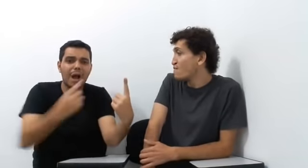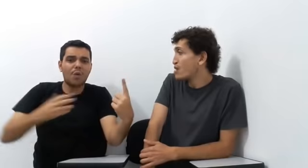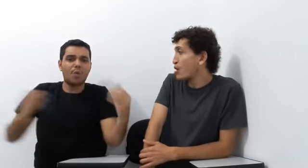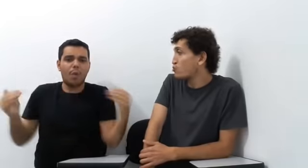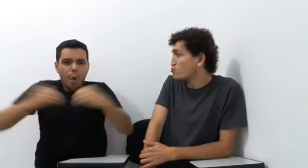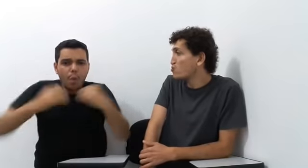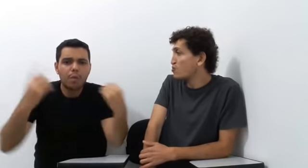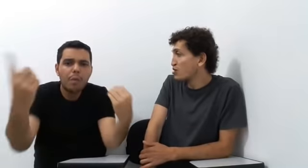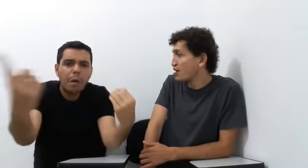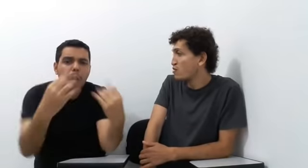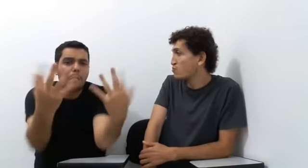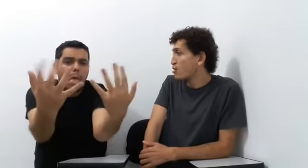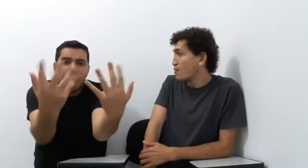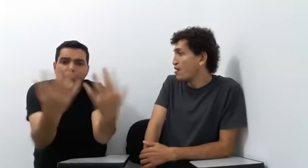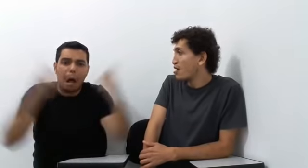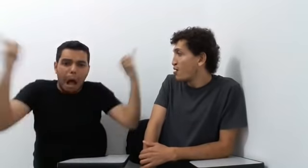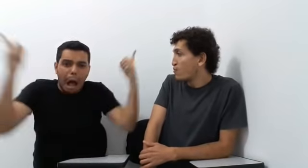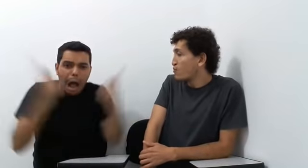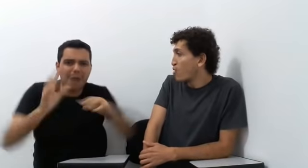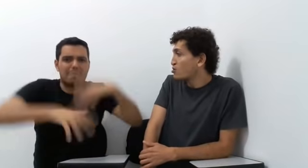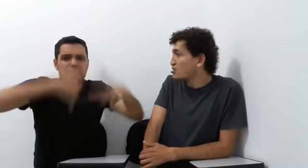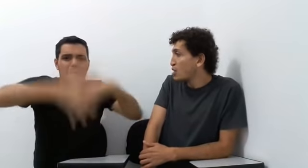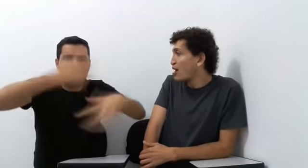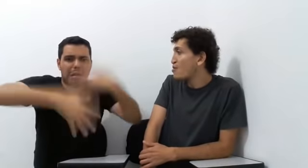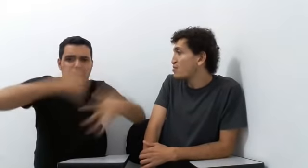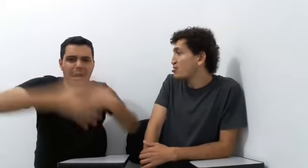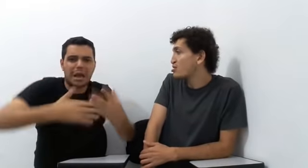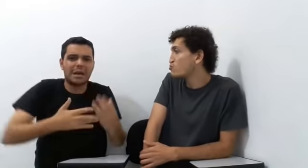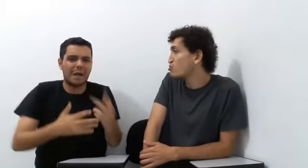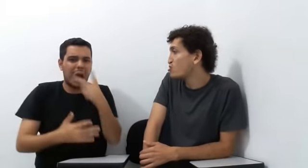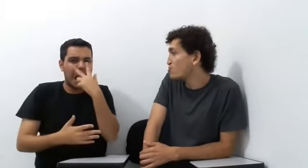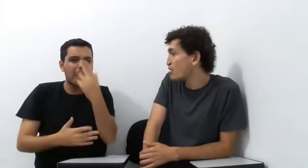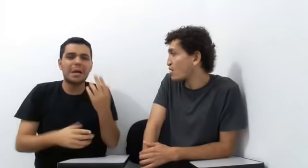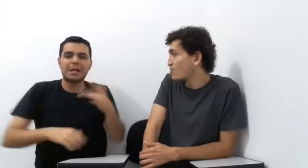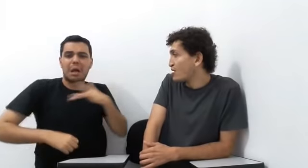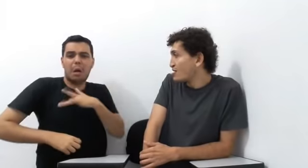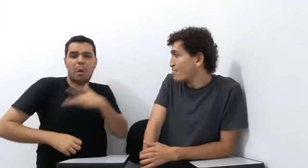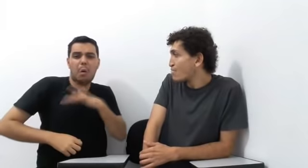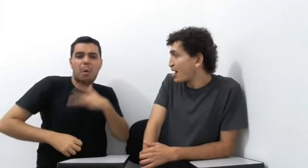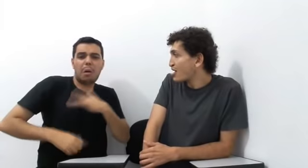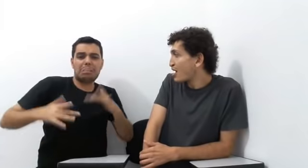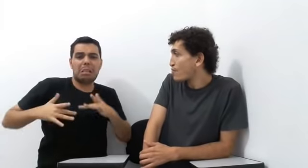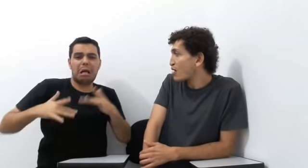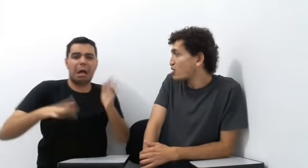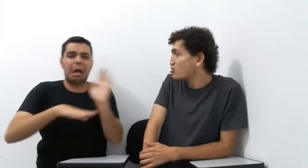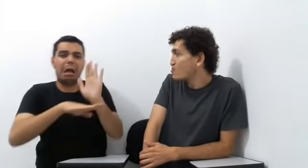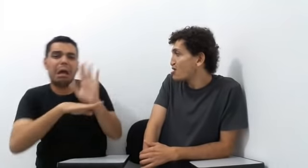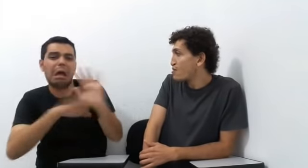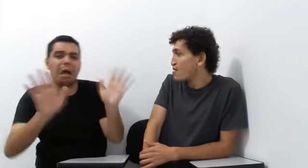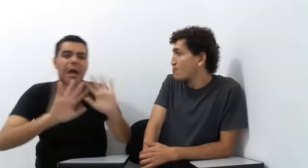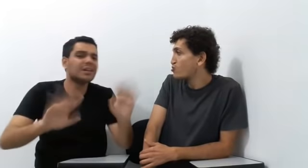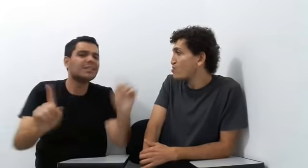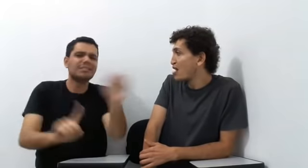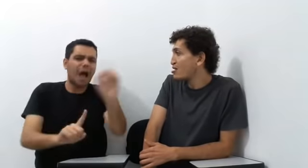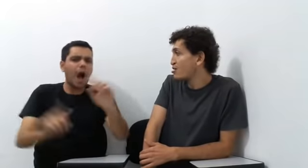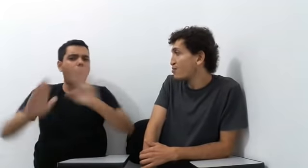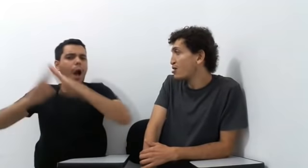pela altura do céu, né? O autista, várias diferenças misturadas. Parece que está indo neles, né? Não ajudar eles. Não,